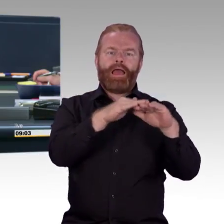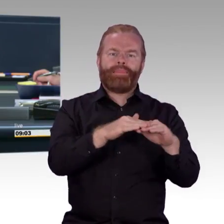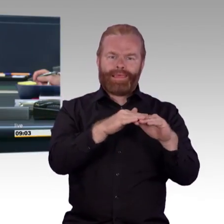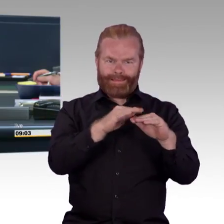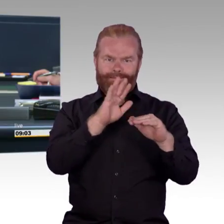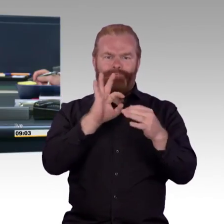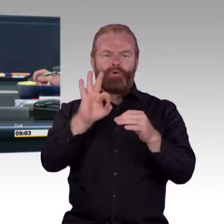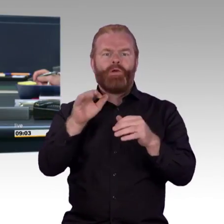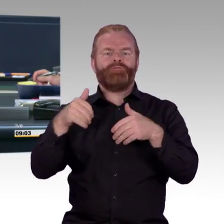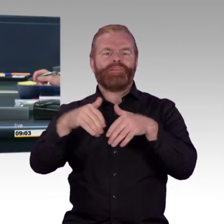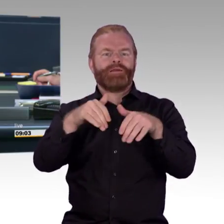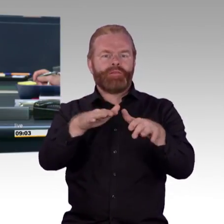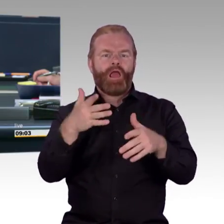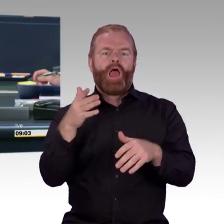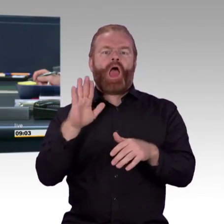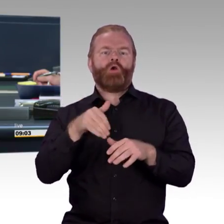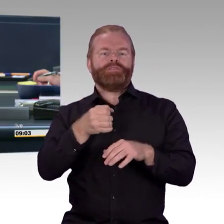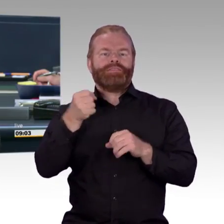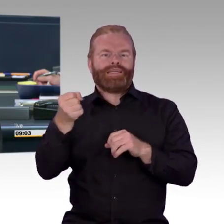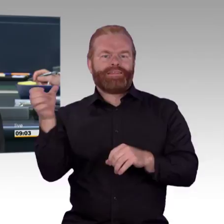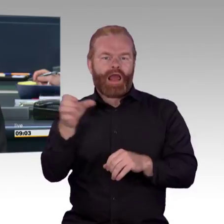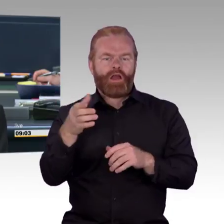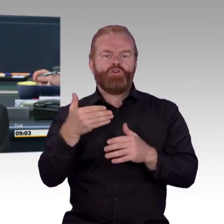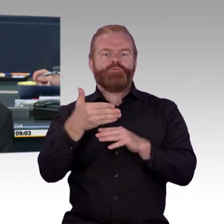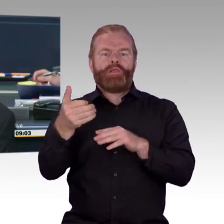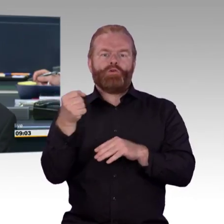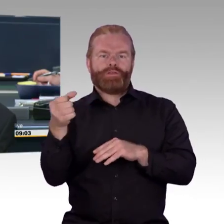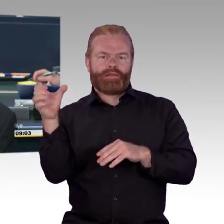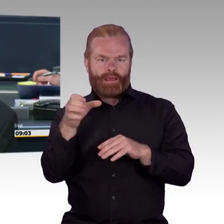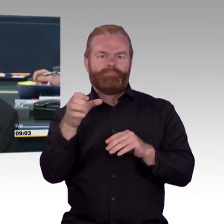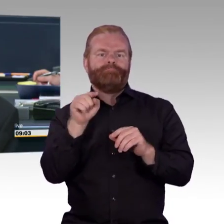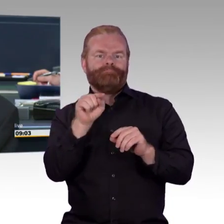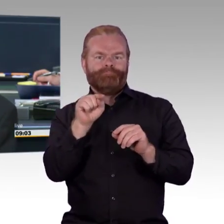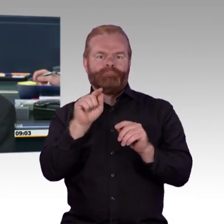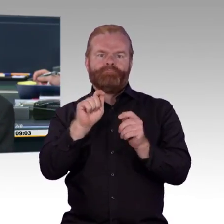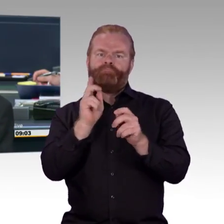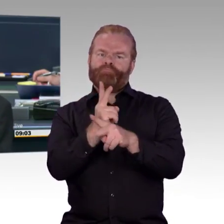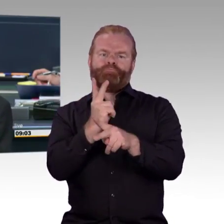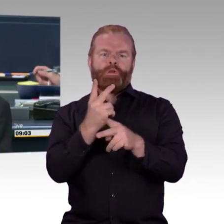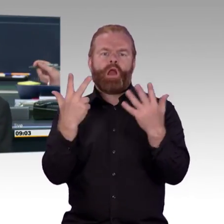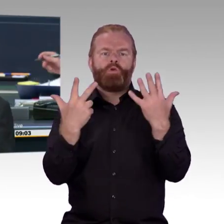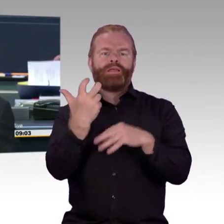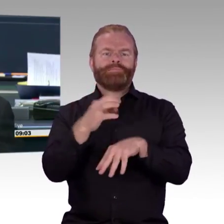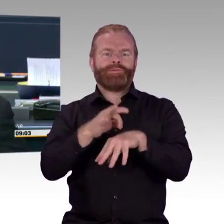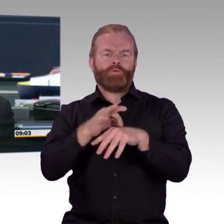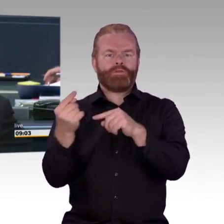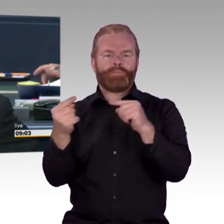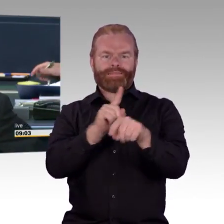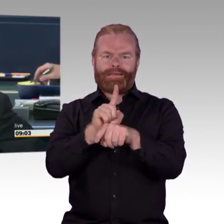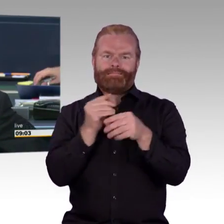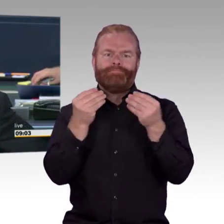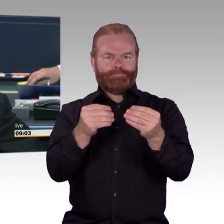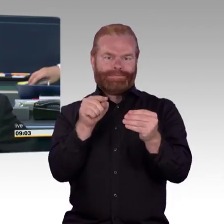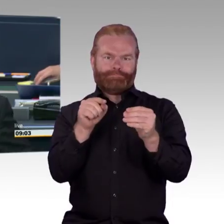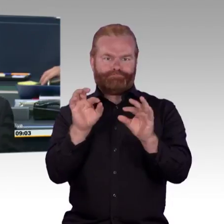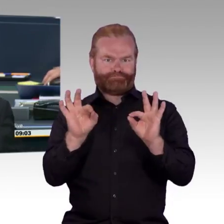13, Antrag Zinssatz für Nachzahlungszinsen senken, abgesetzt. An dieser Stelle soll der Antrag auf